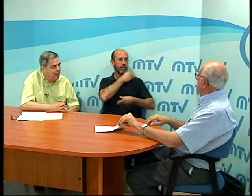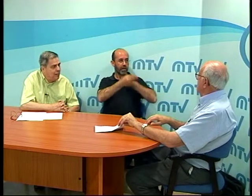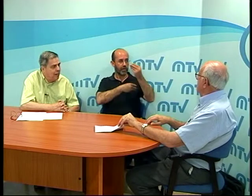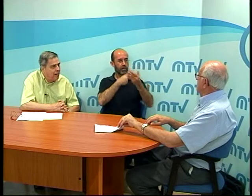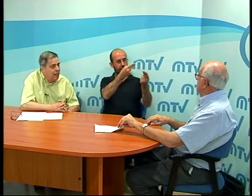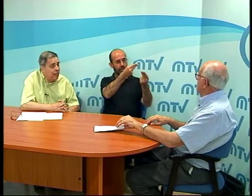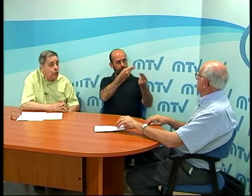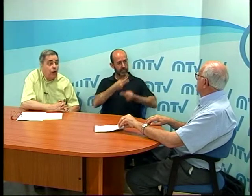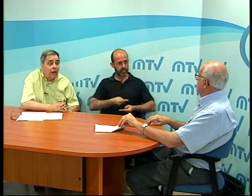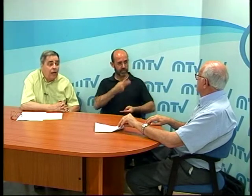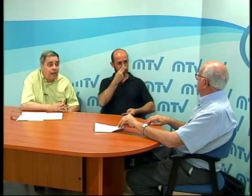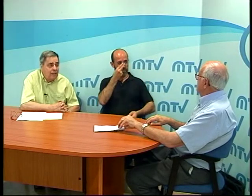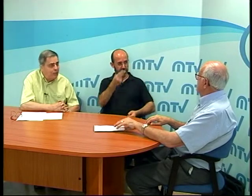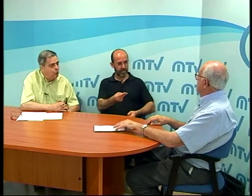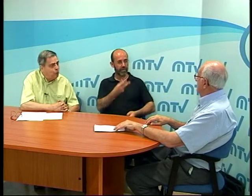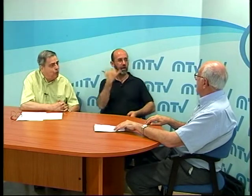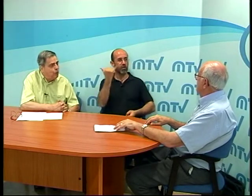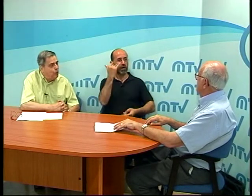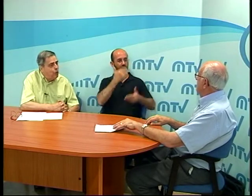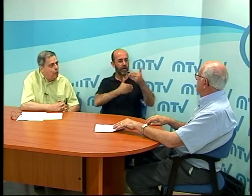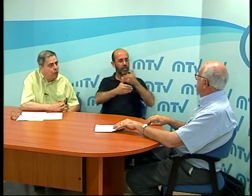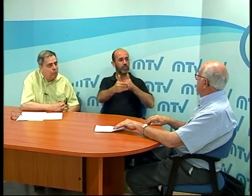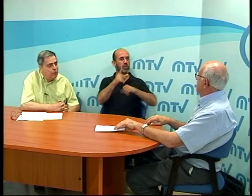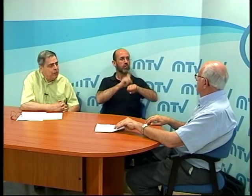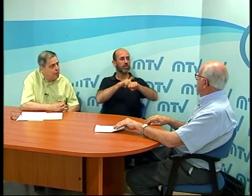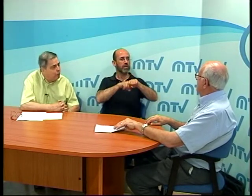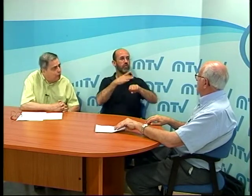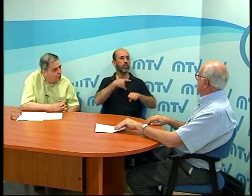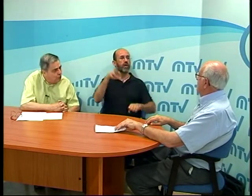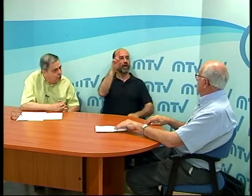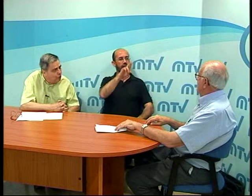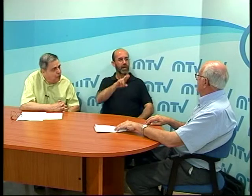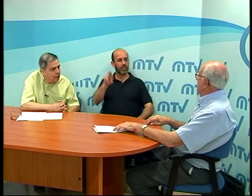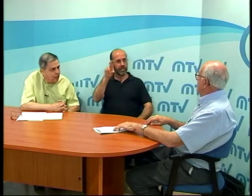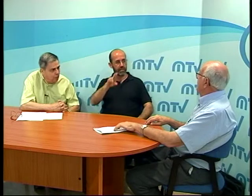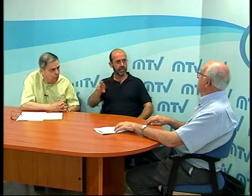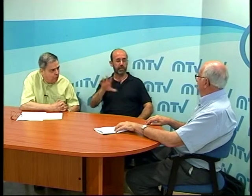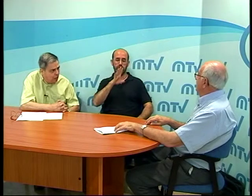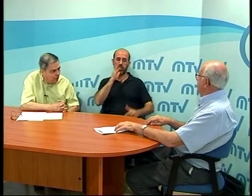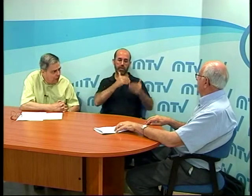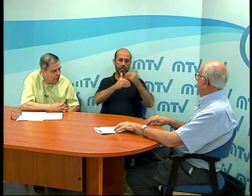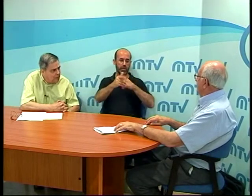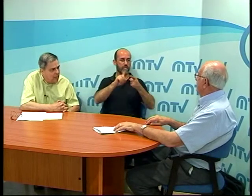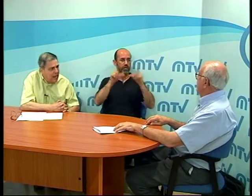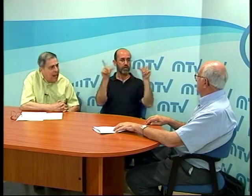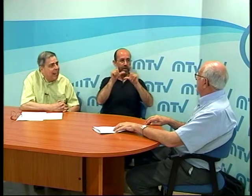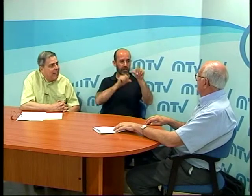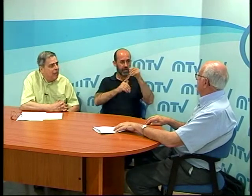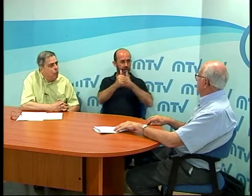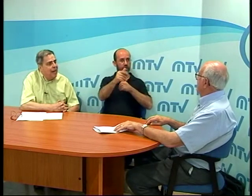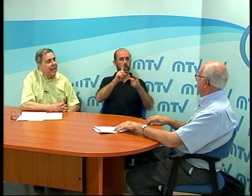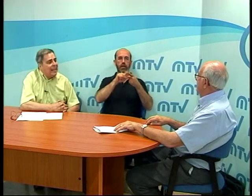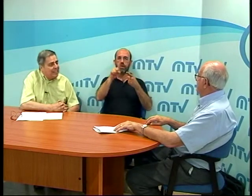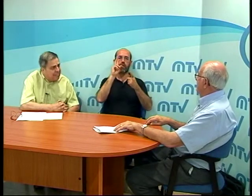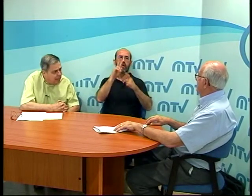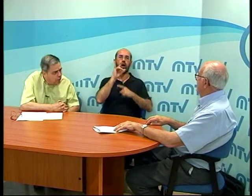esta visita, y ojalá dentro de un tiempo pueda repetirse, porque estoy seguro que nuestros televidentes han